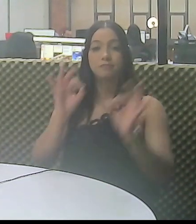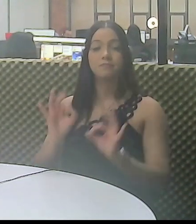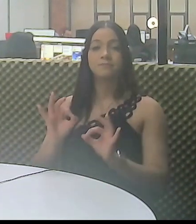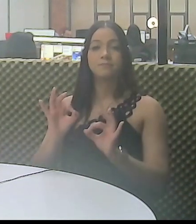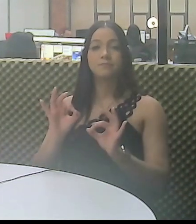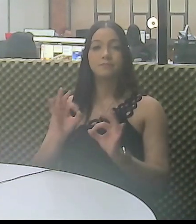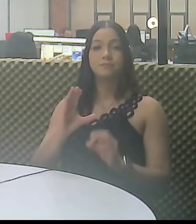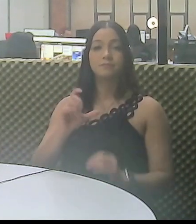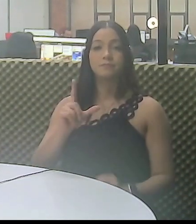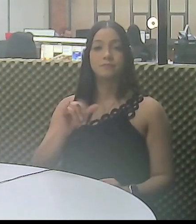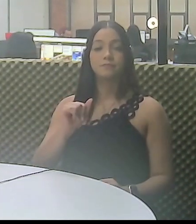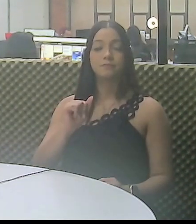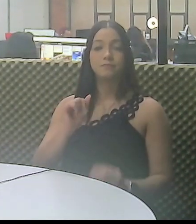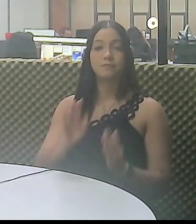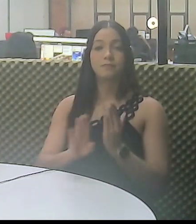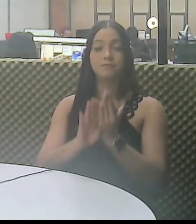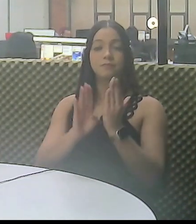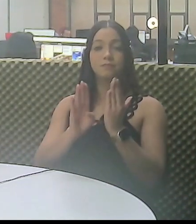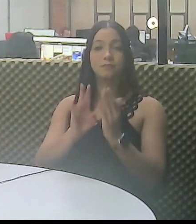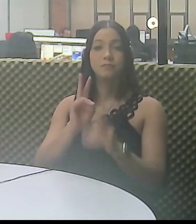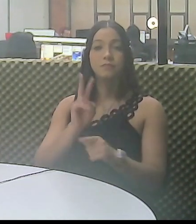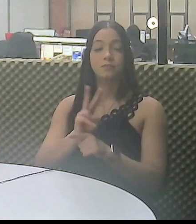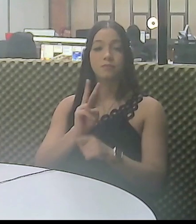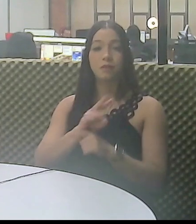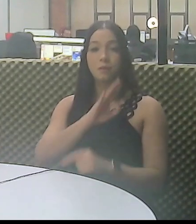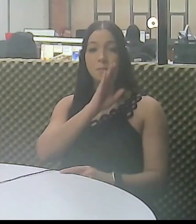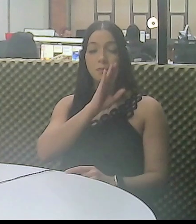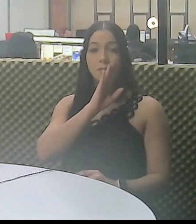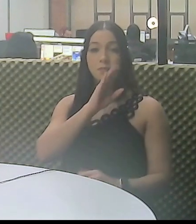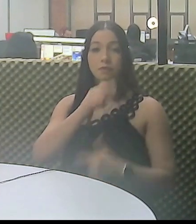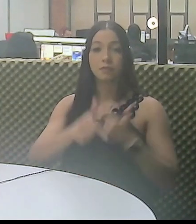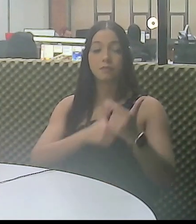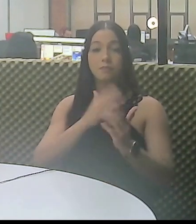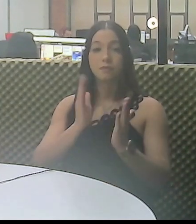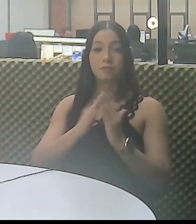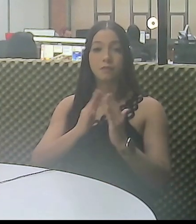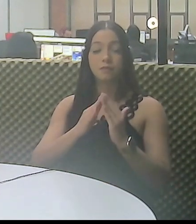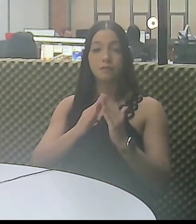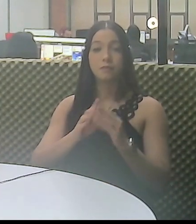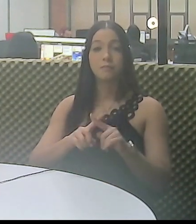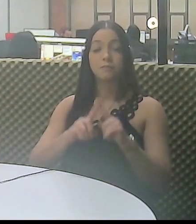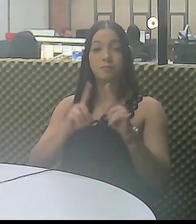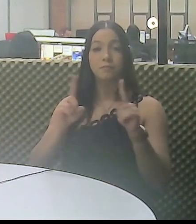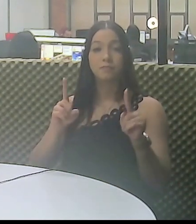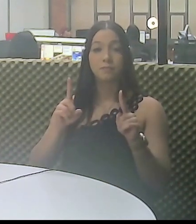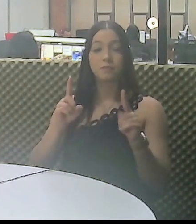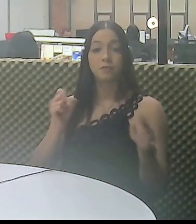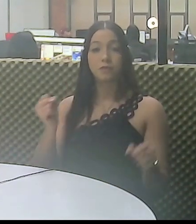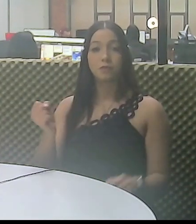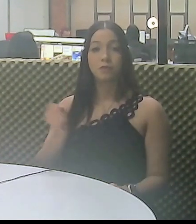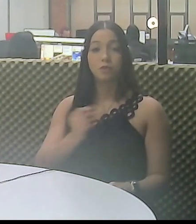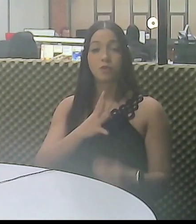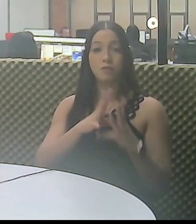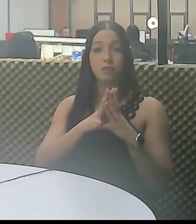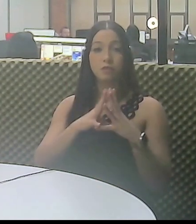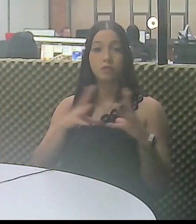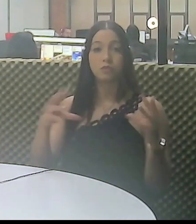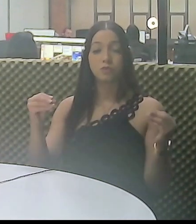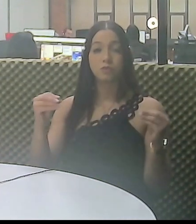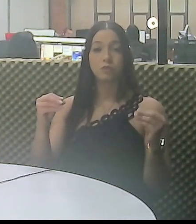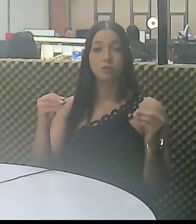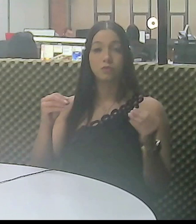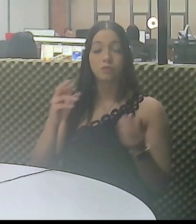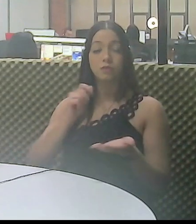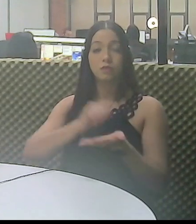quando Célia é encontrada por Durval para ajudar sua mãe nos serviços de casa. No entanto, a recém-chegada desaparece, informando por meio